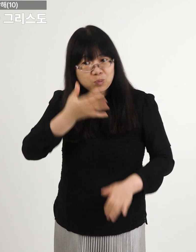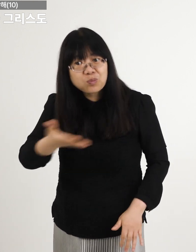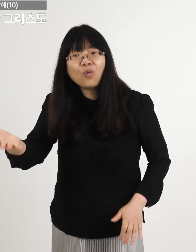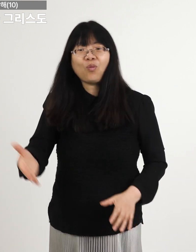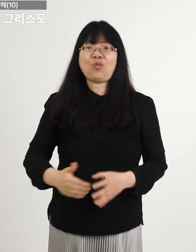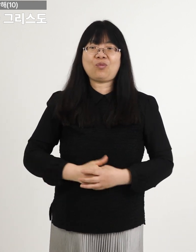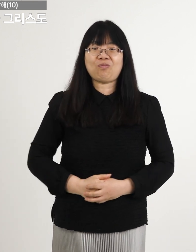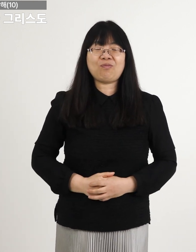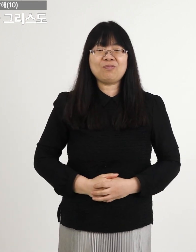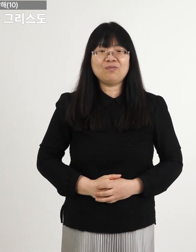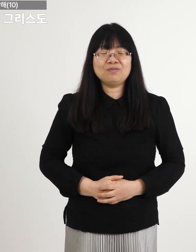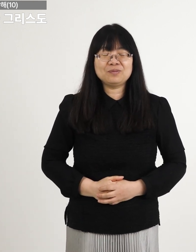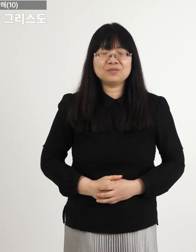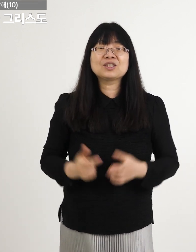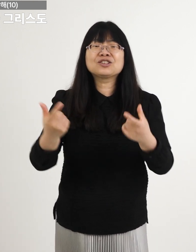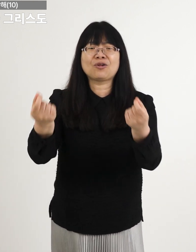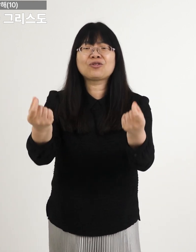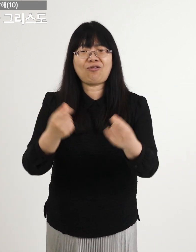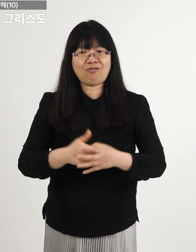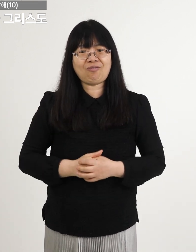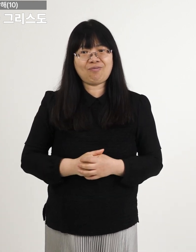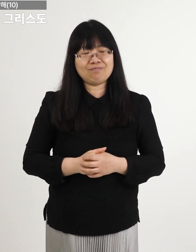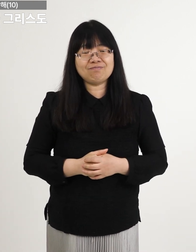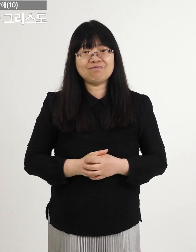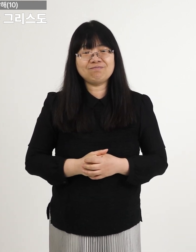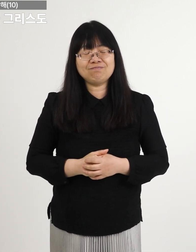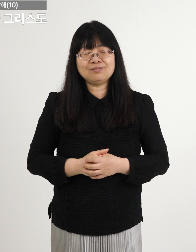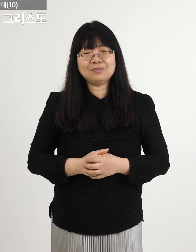여러분, 그리고 이제 그